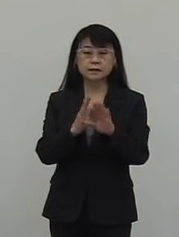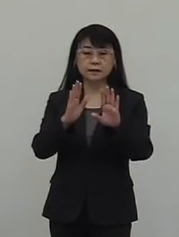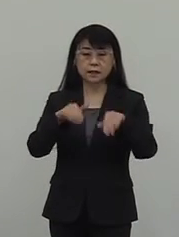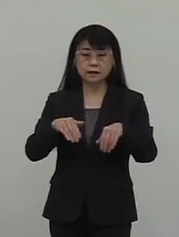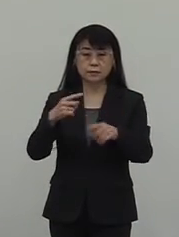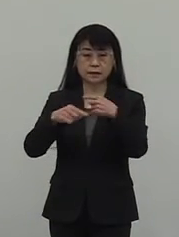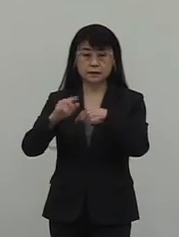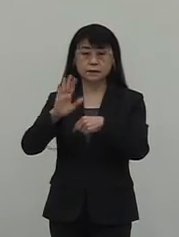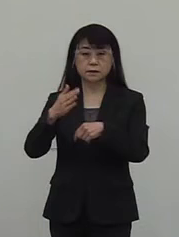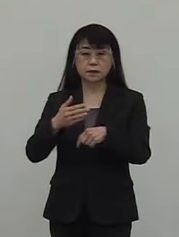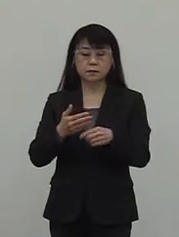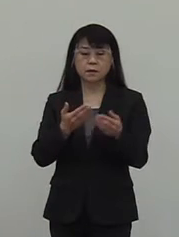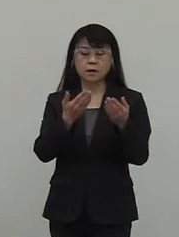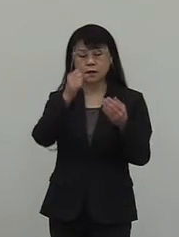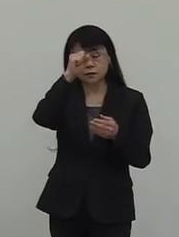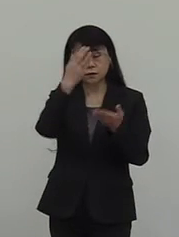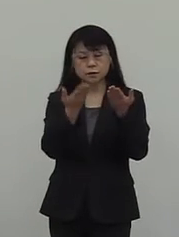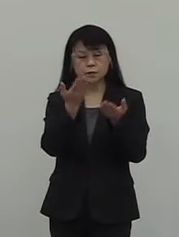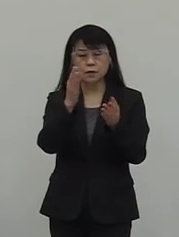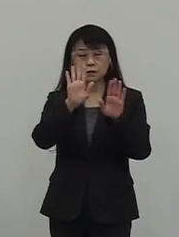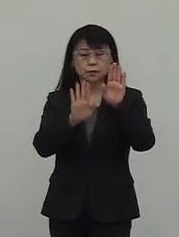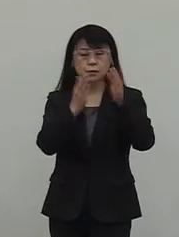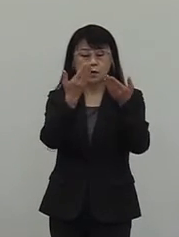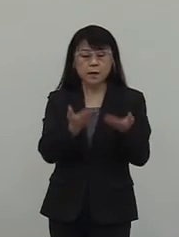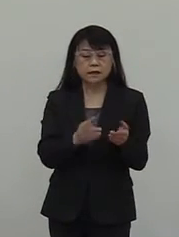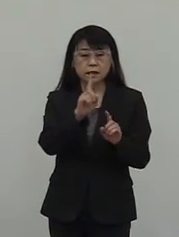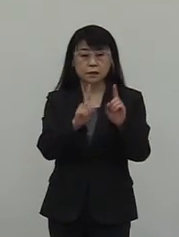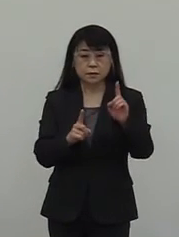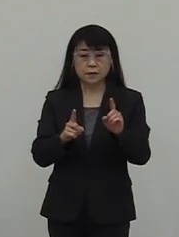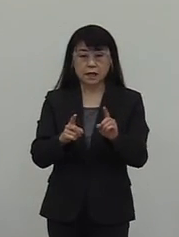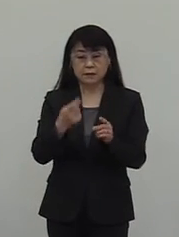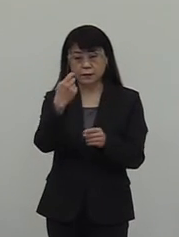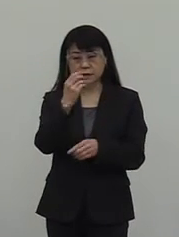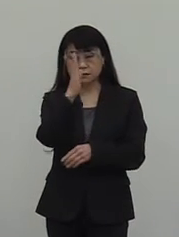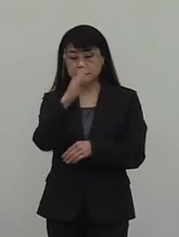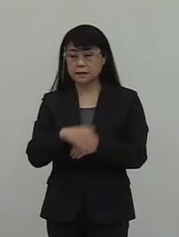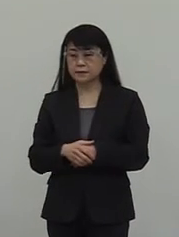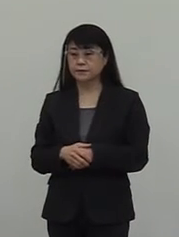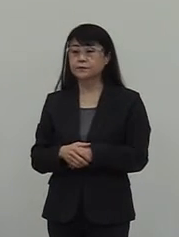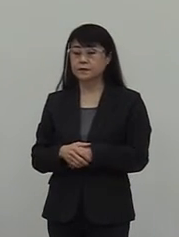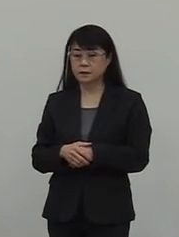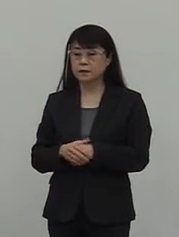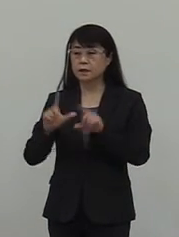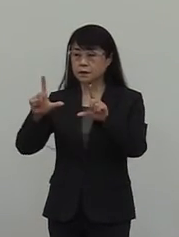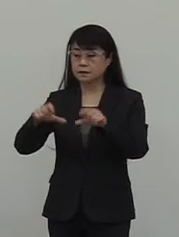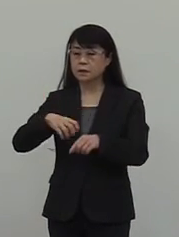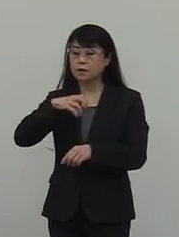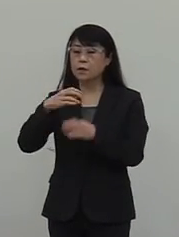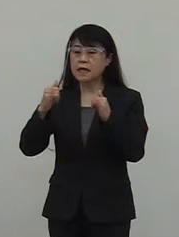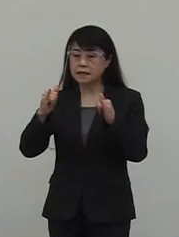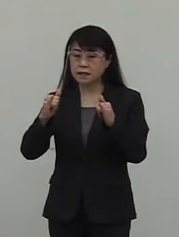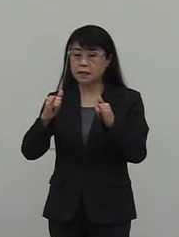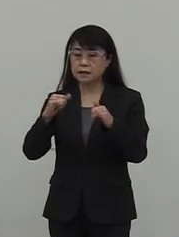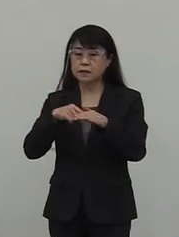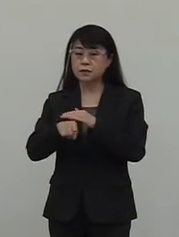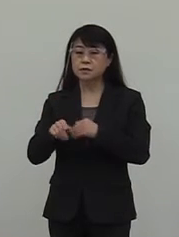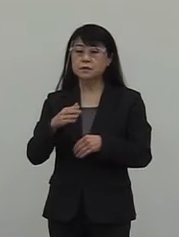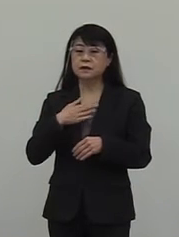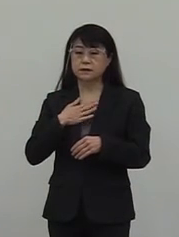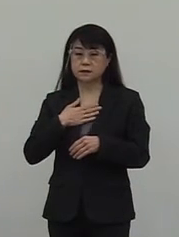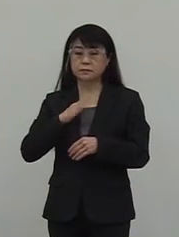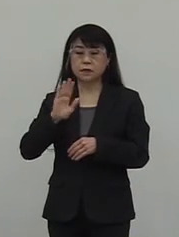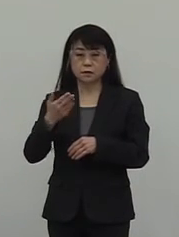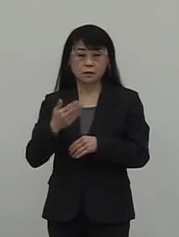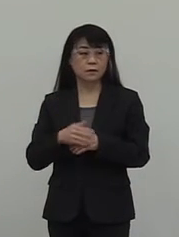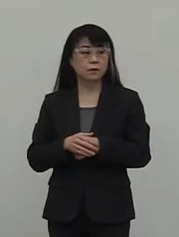の方かどうか、教えてもらえますでしょうか。 高齢の方だったということは私は知っているんですけども、ちょっと待ってください